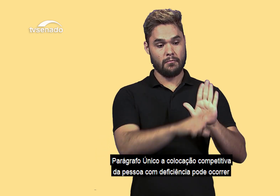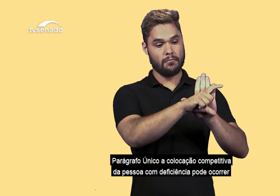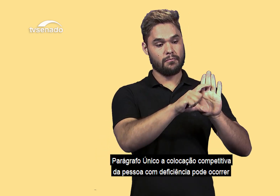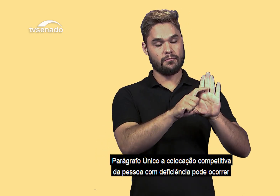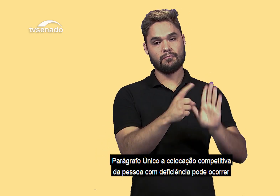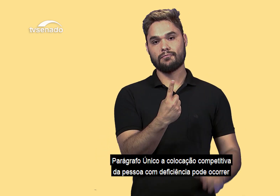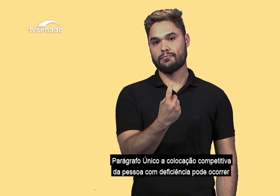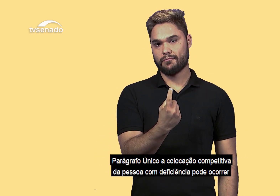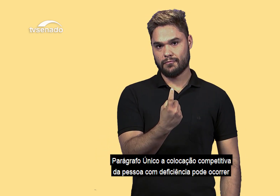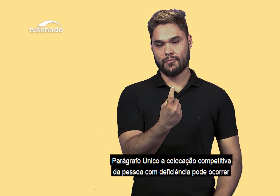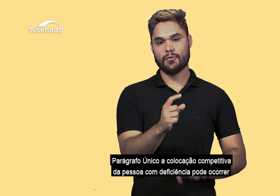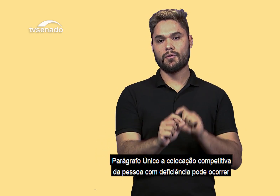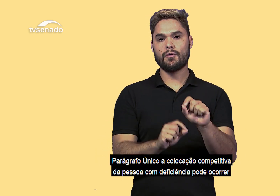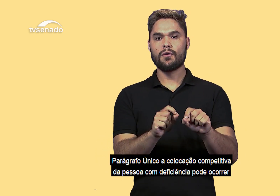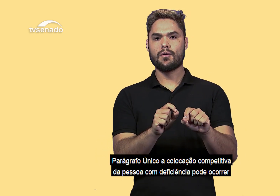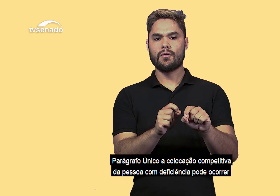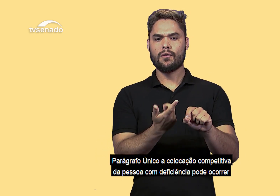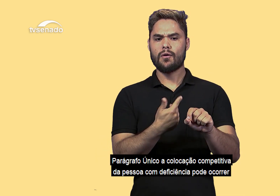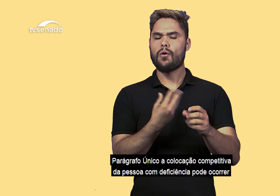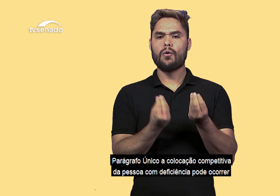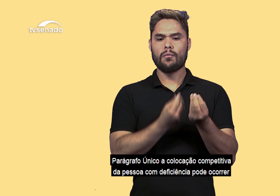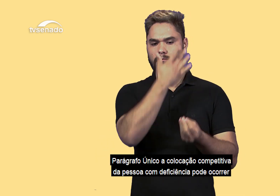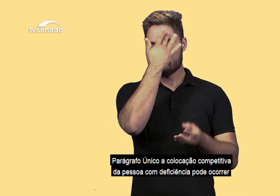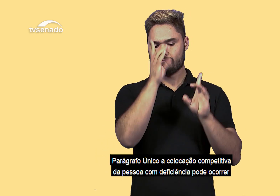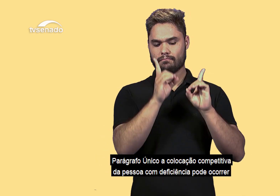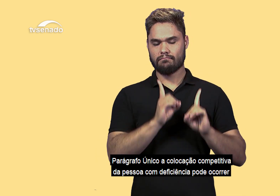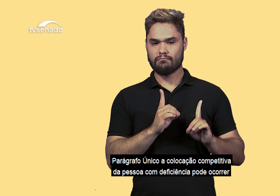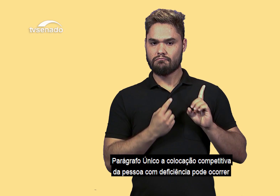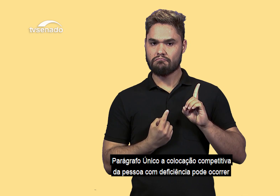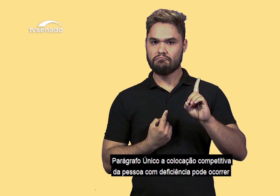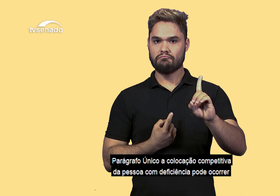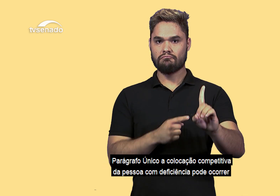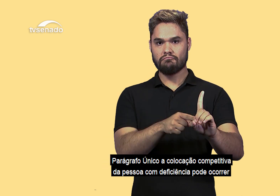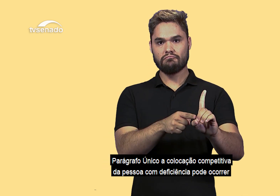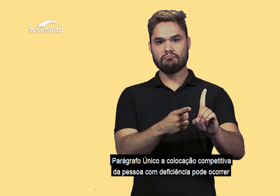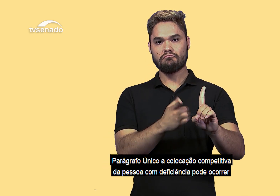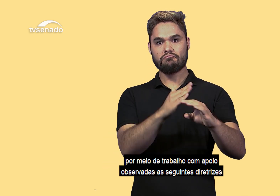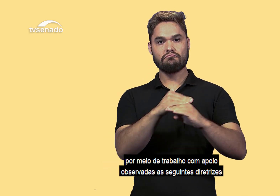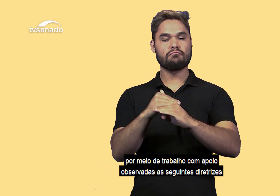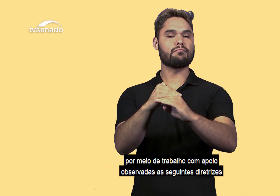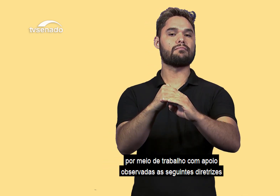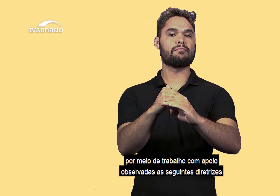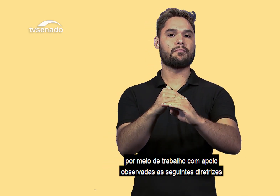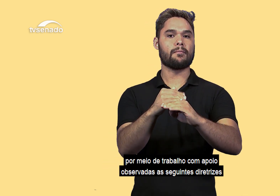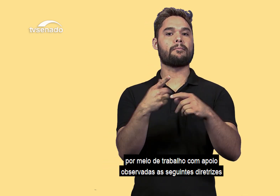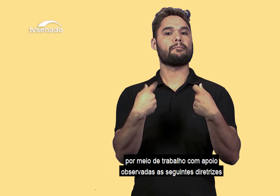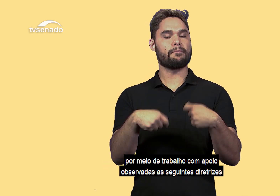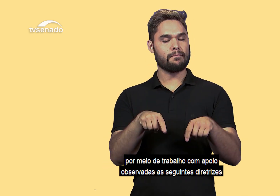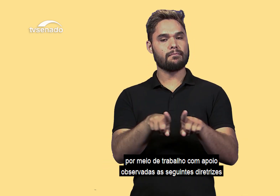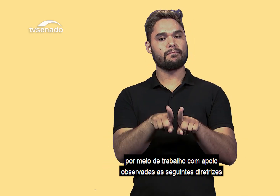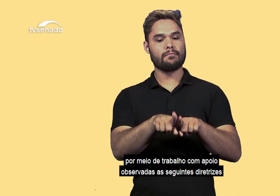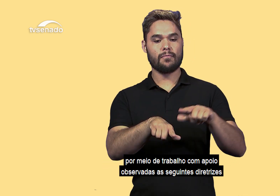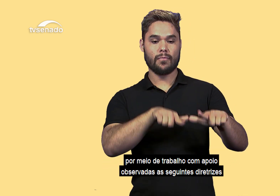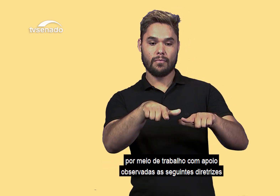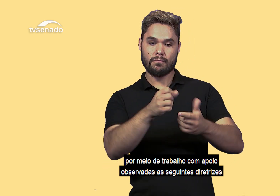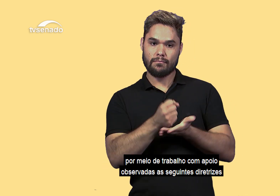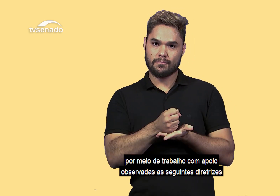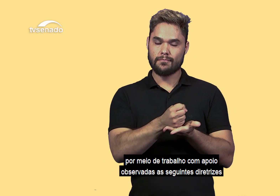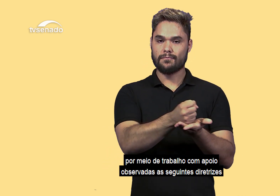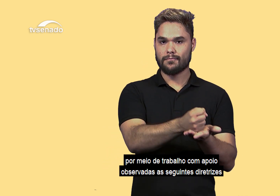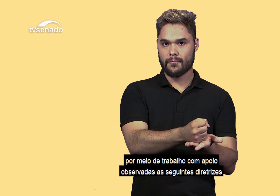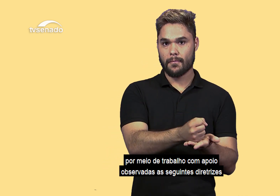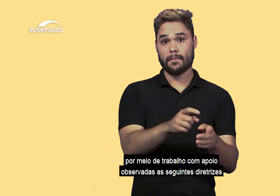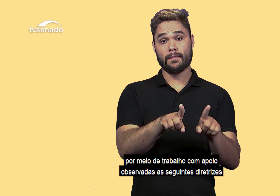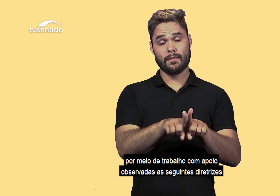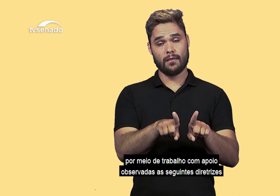único. A colocação competitiva da pessoa com deficiência pode ocorrer por meio de trabalho com apoio